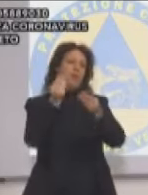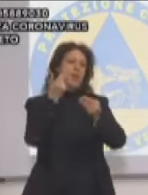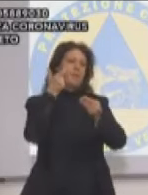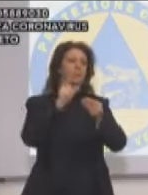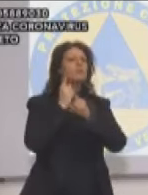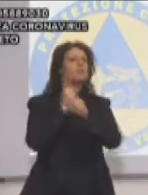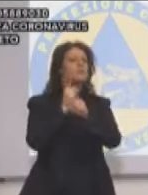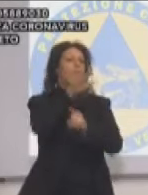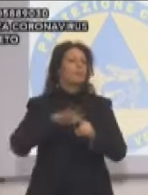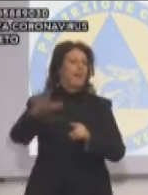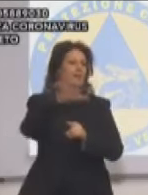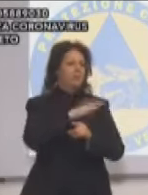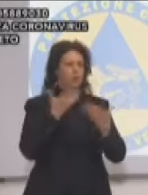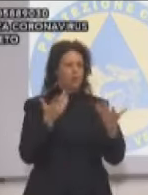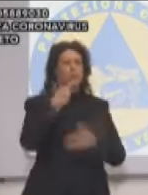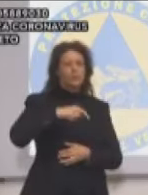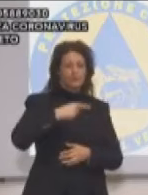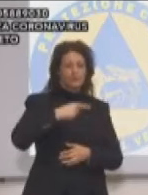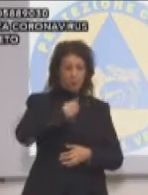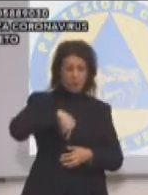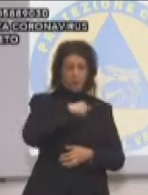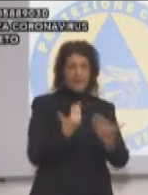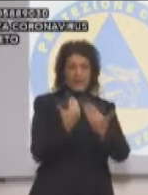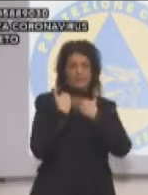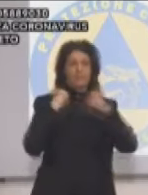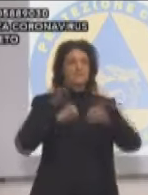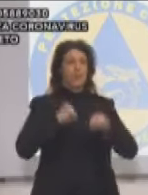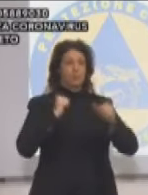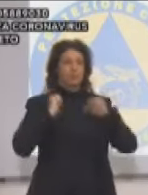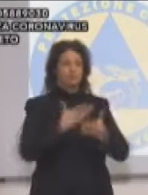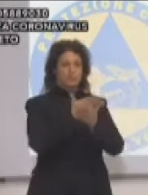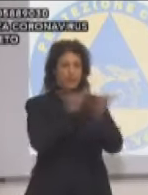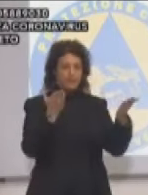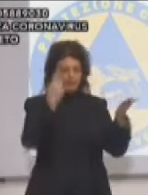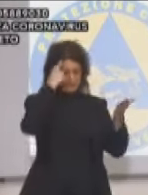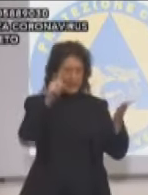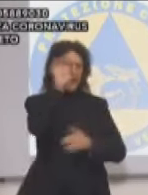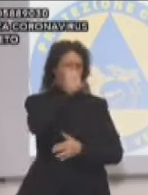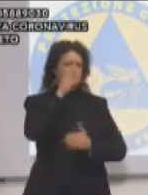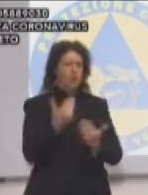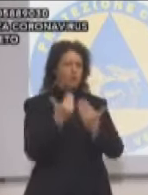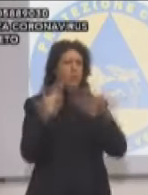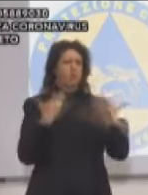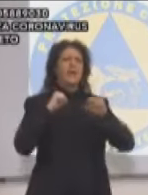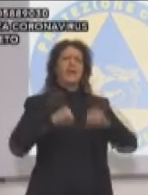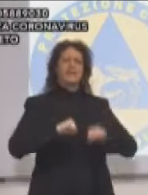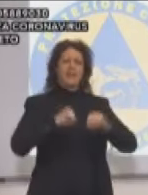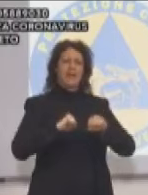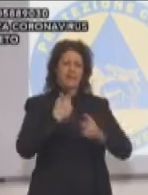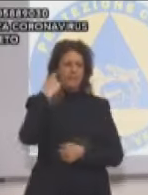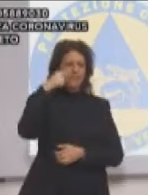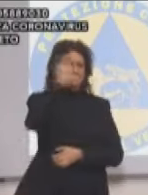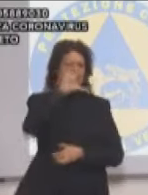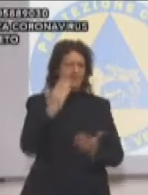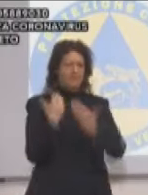siamo i responsabili della salute dei cittadini la sanità in capo alla regione al presidente della regione è altrettanto vero